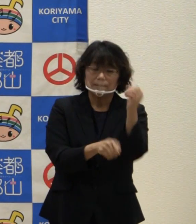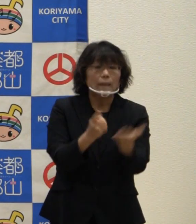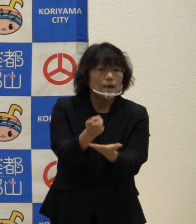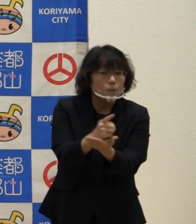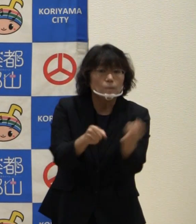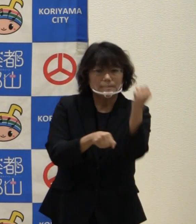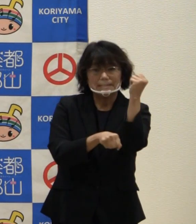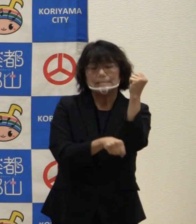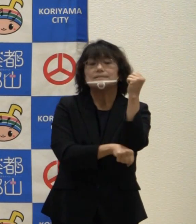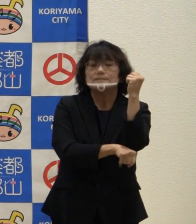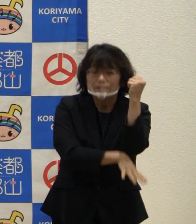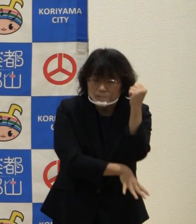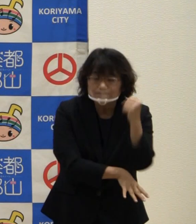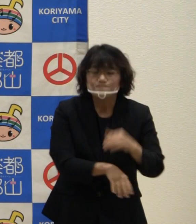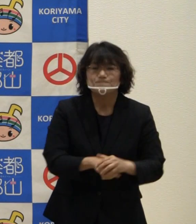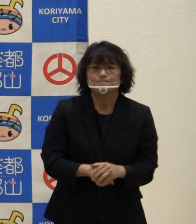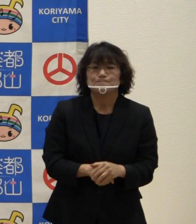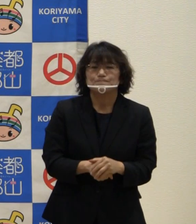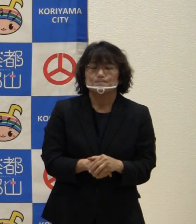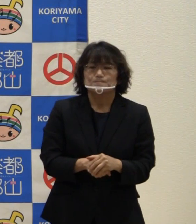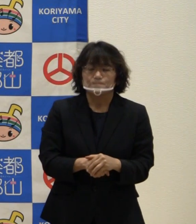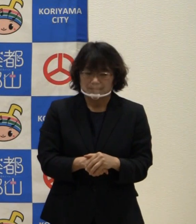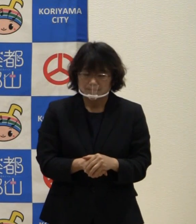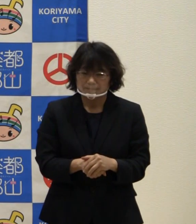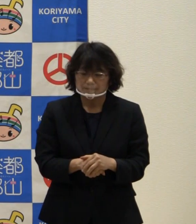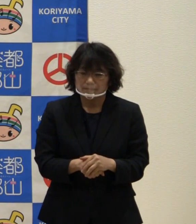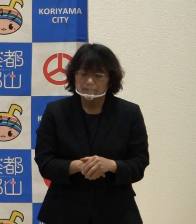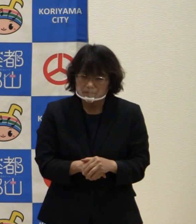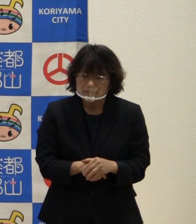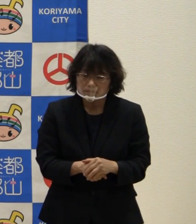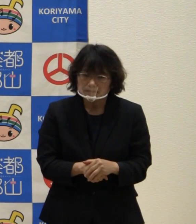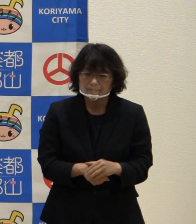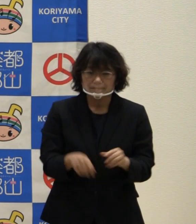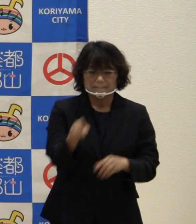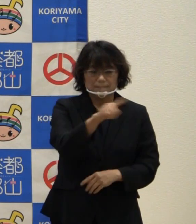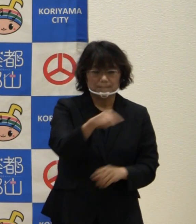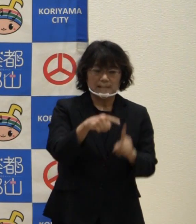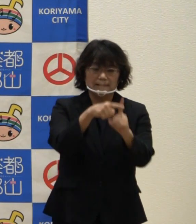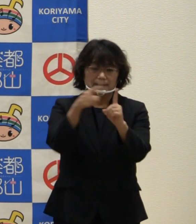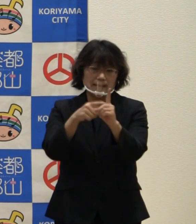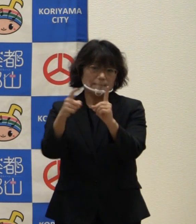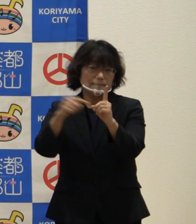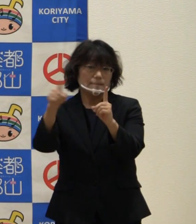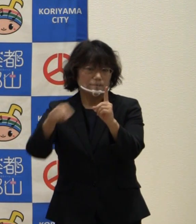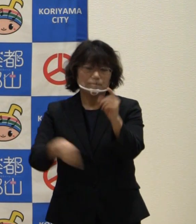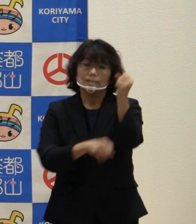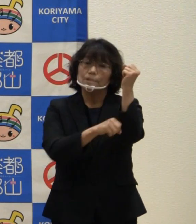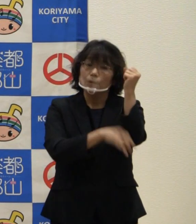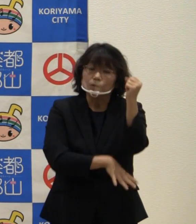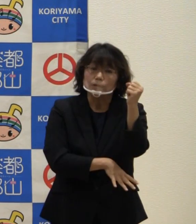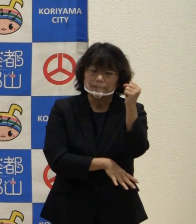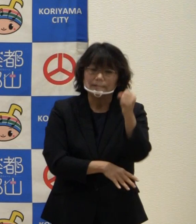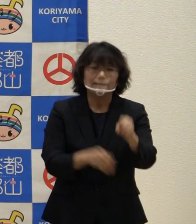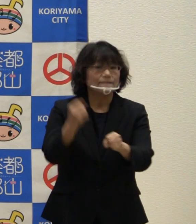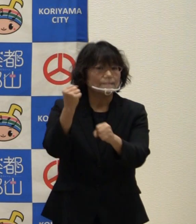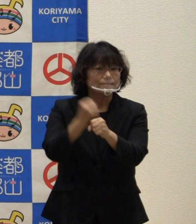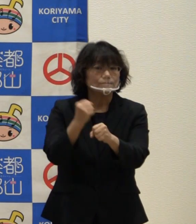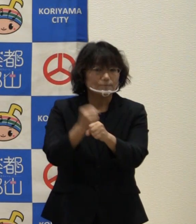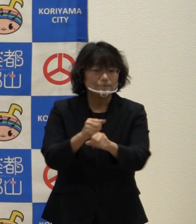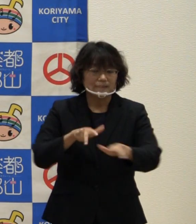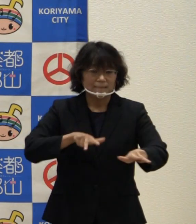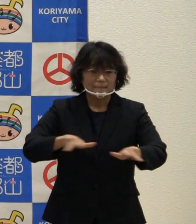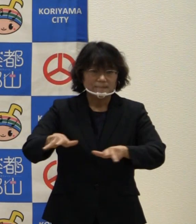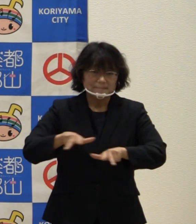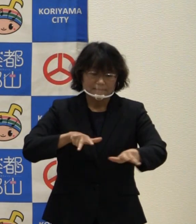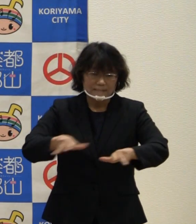令和3年度当初予算に計上しました主要事業につきましては SDGs の例に基づき策定された市政の運営方針